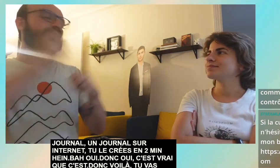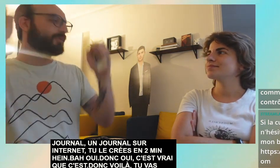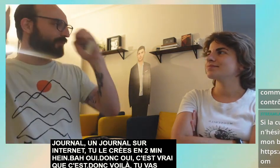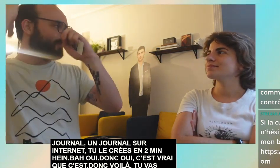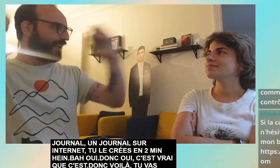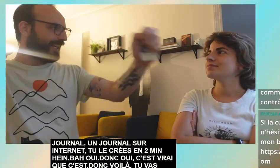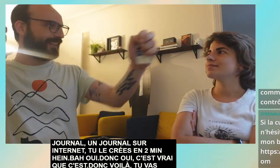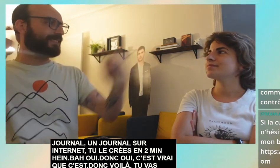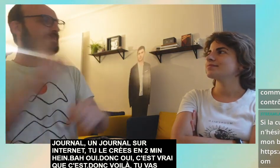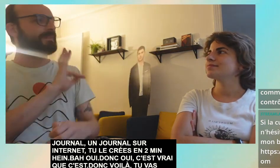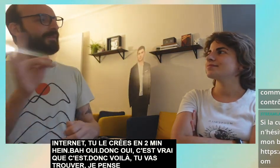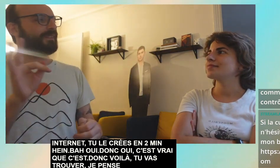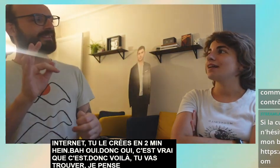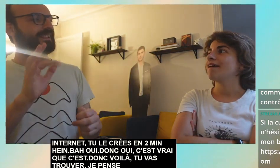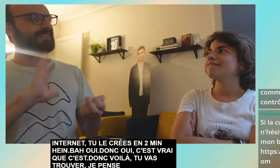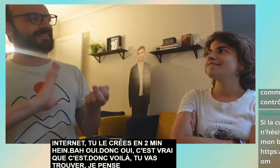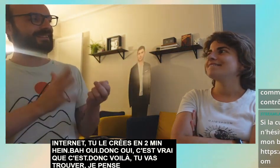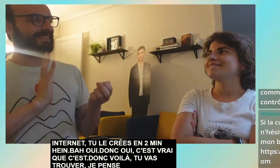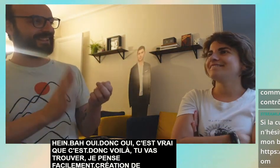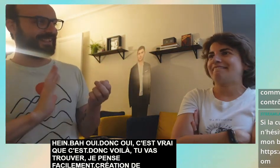Création de l'Académie française de langue des signes.